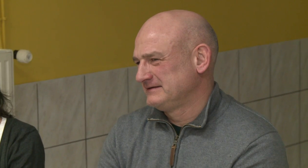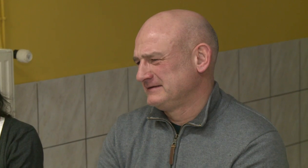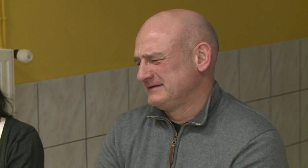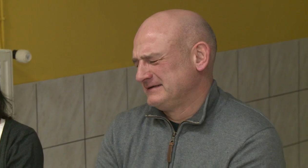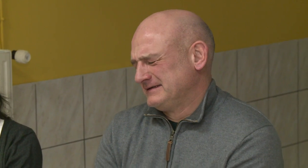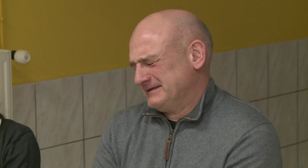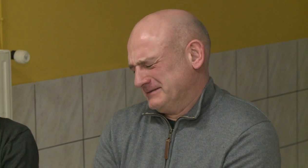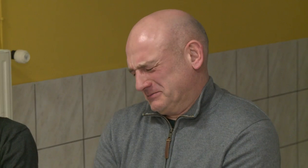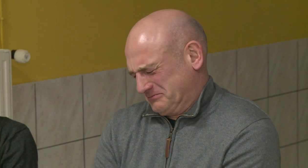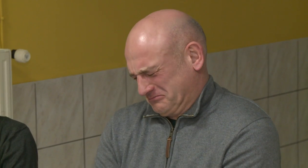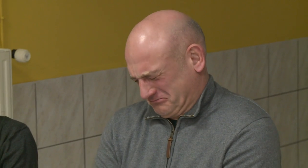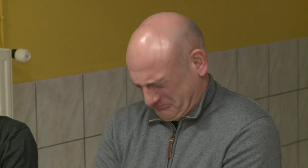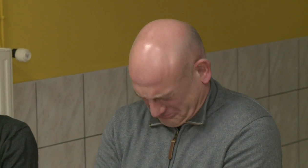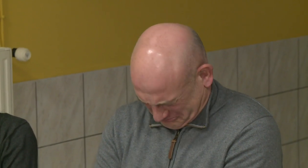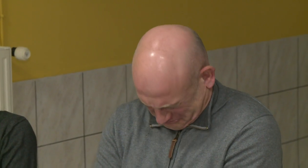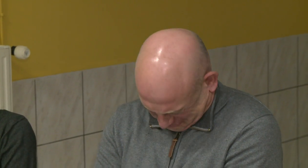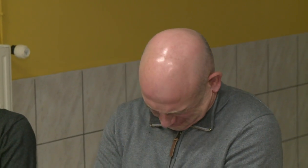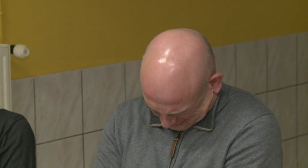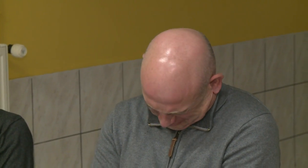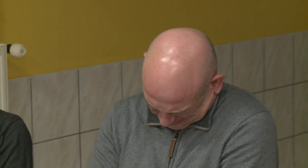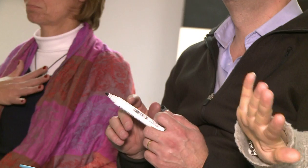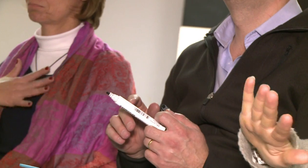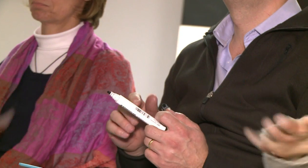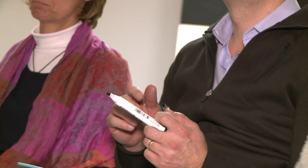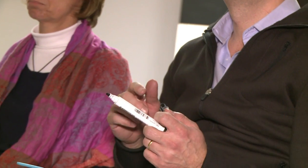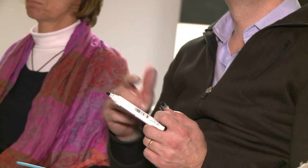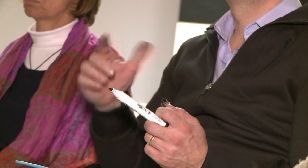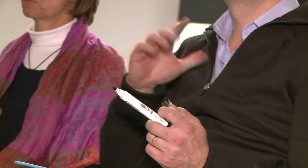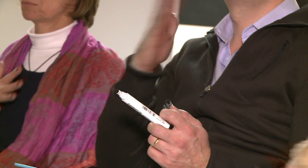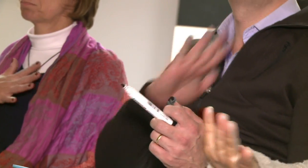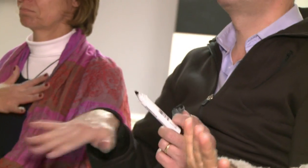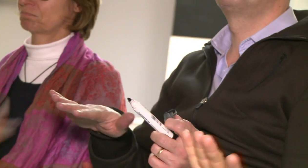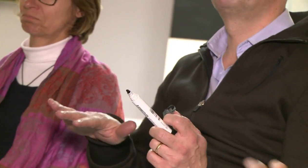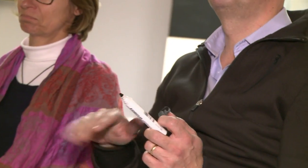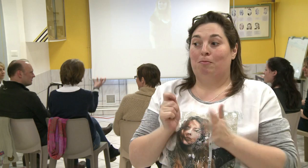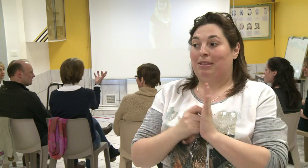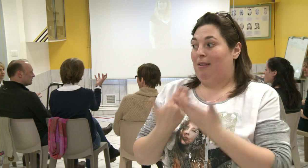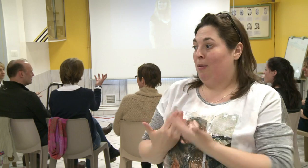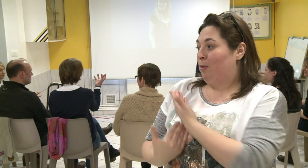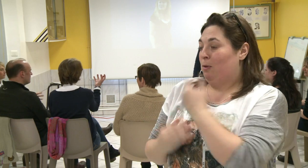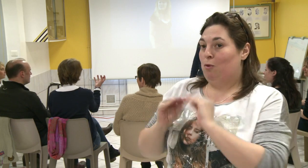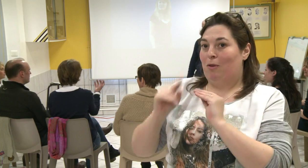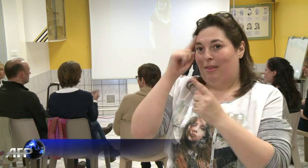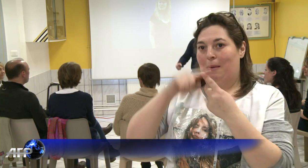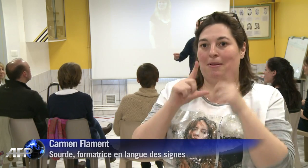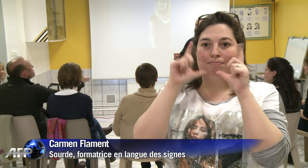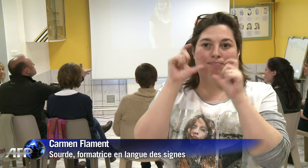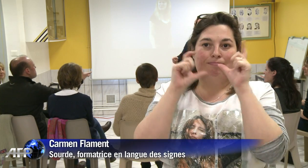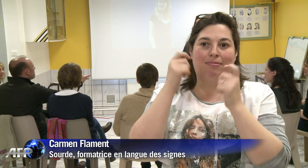punition. Par mimétisme, le langage s'acquiert, mais pas sans difficulté. Pour le cours aujourd'hui, on travaille sur l'expression